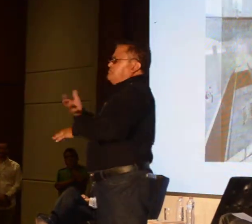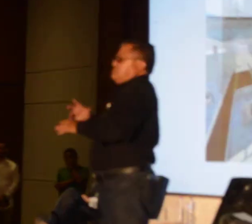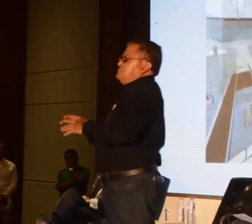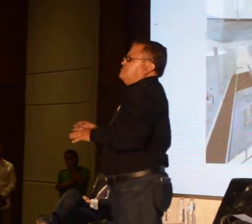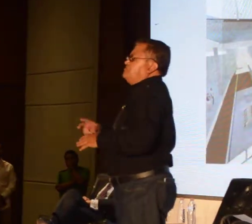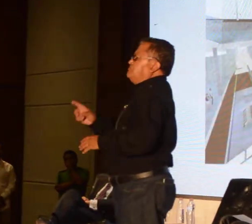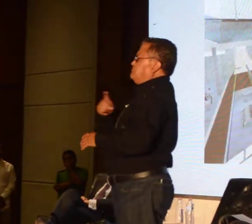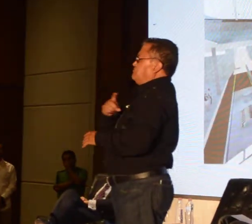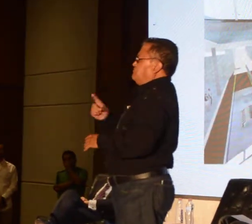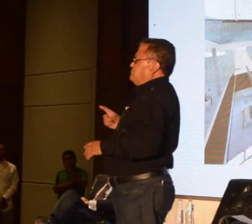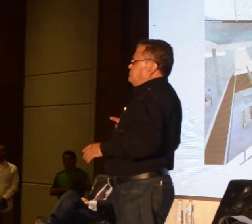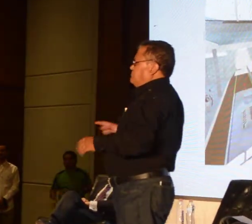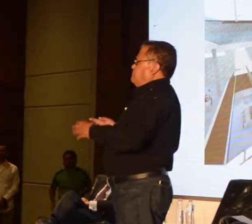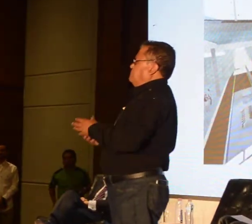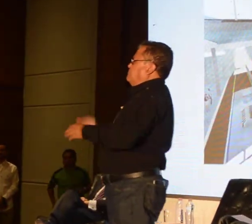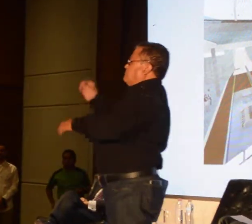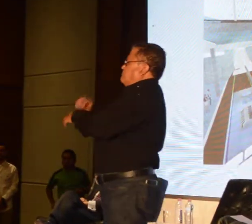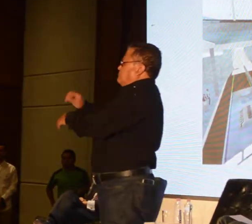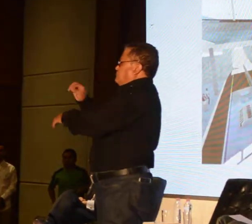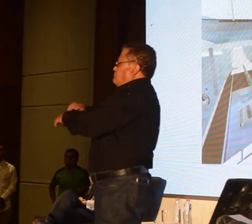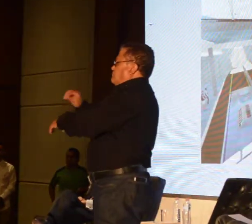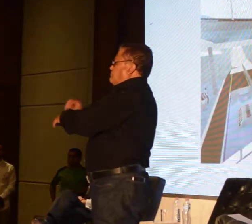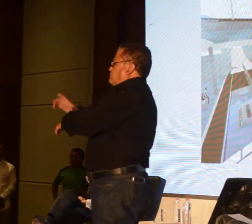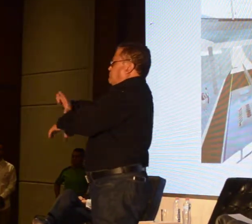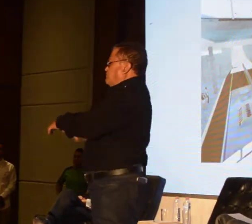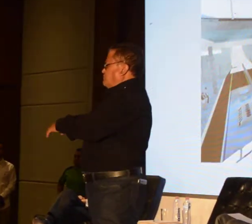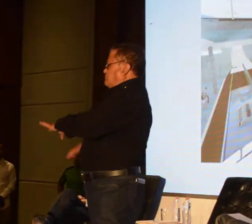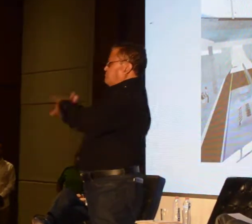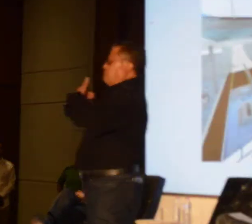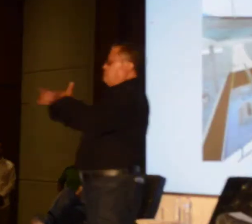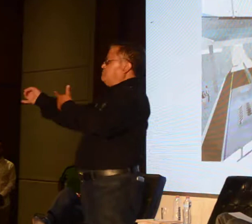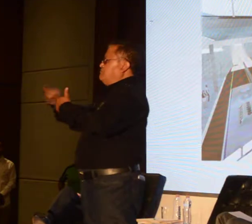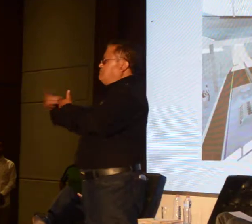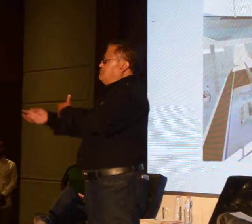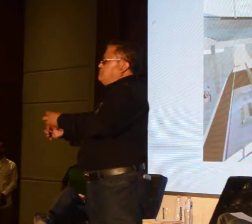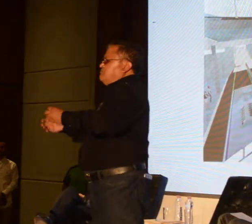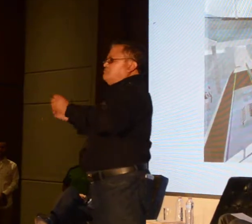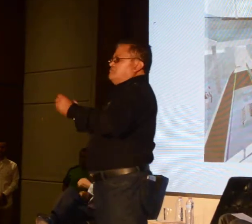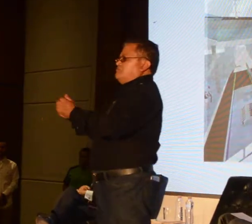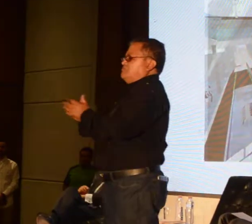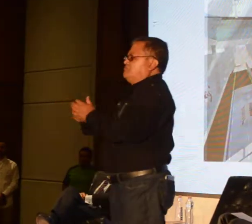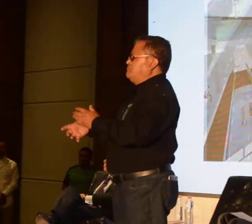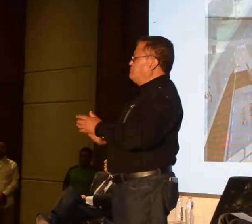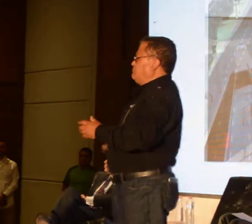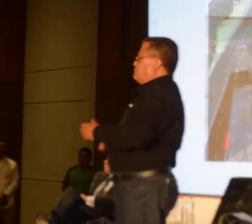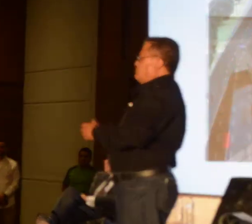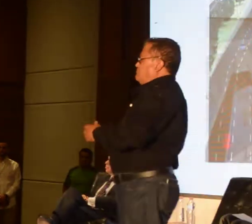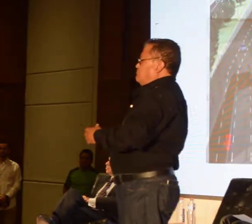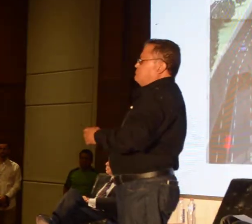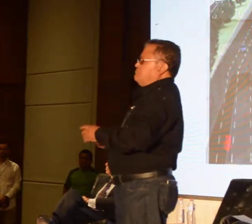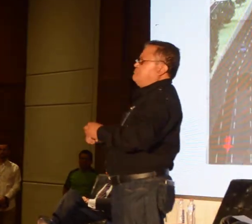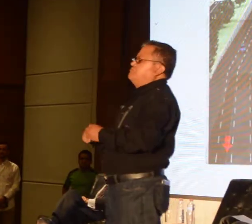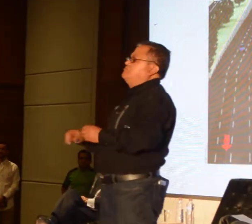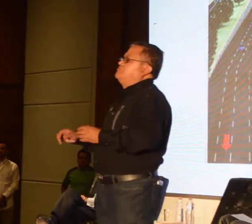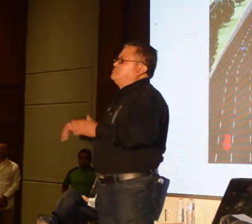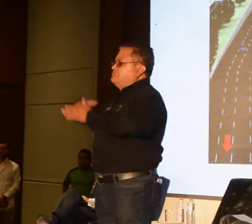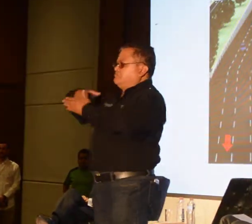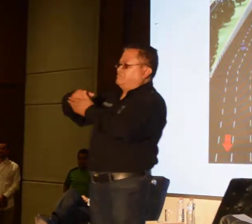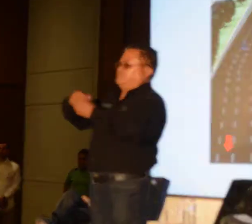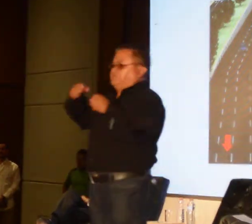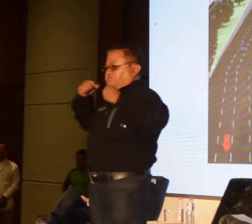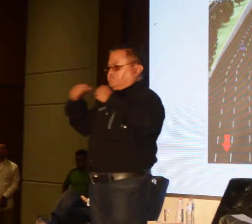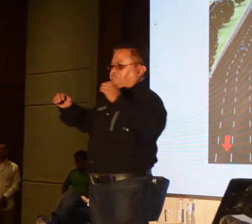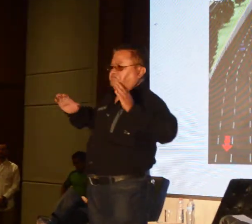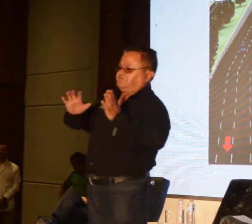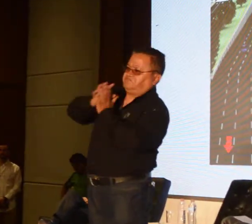adoptar las mejores prácticas internacionales de gobierno abierto y empoderamiento ciudadano en el combate a la corrupción, la